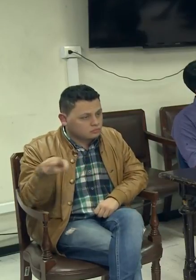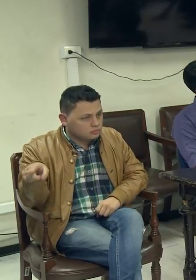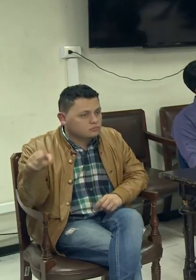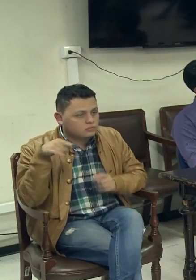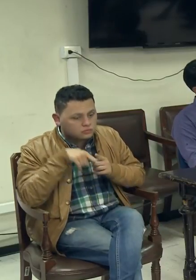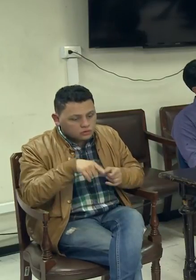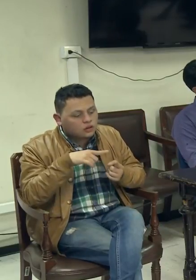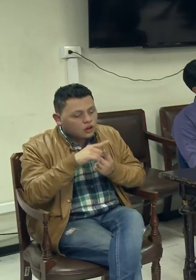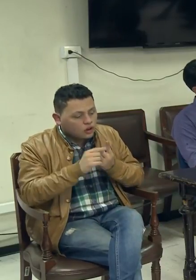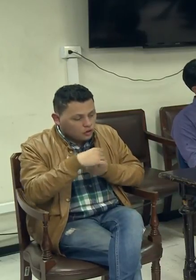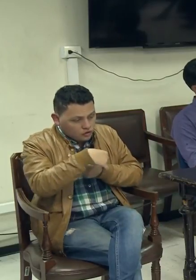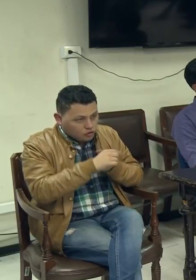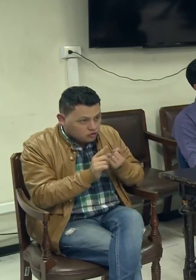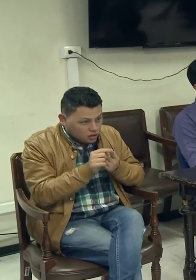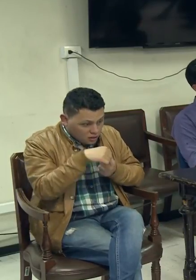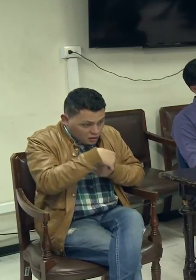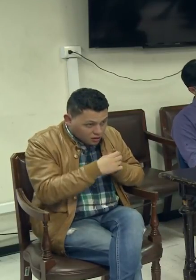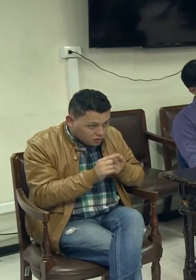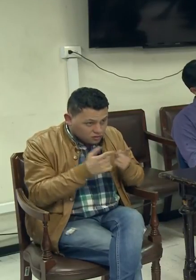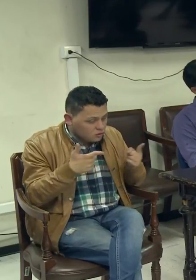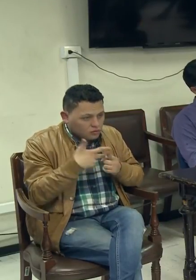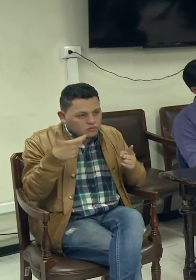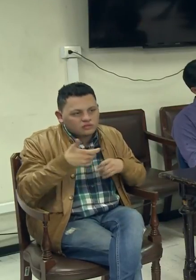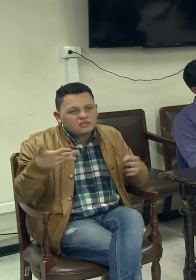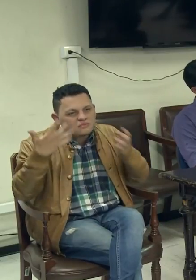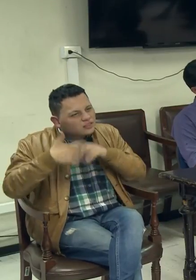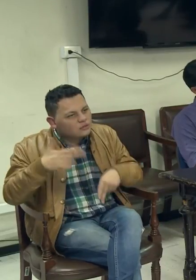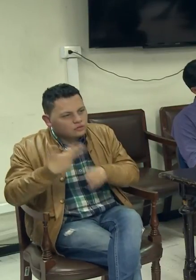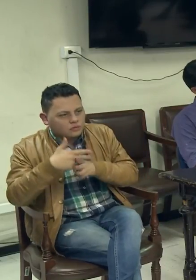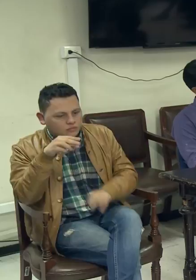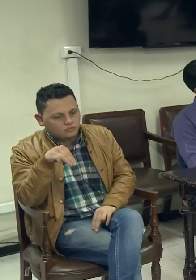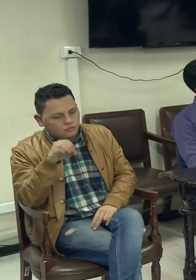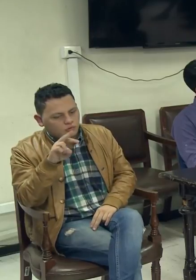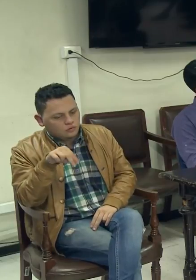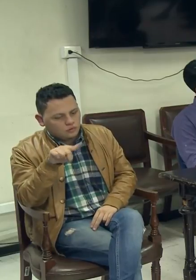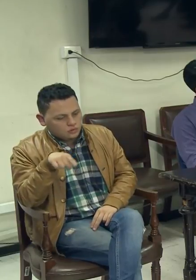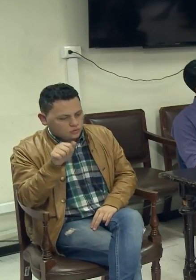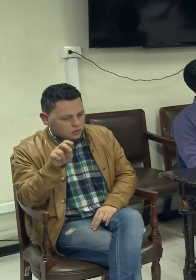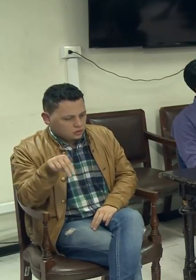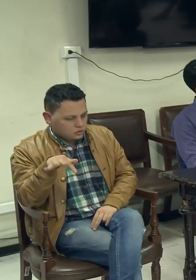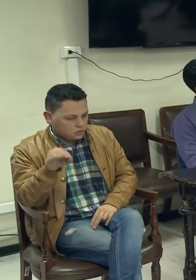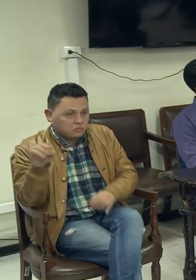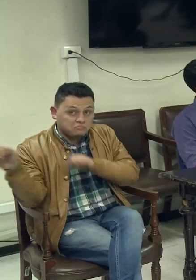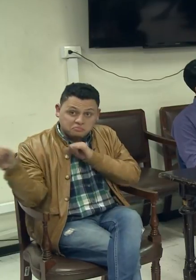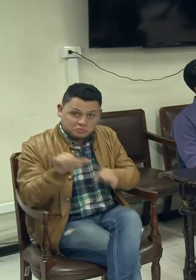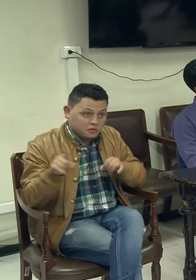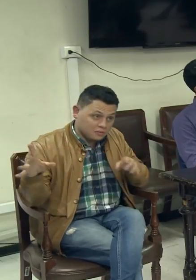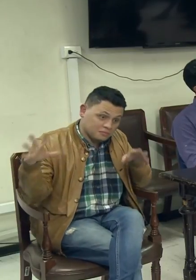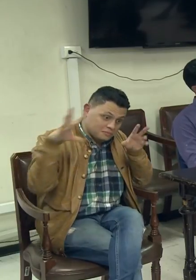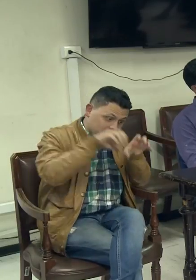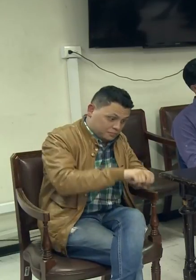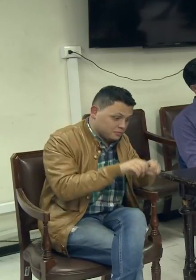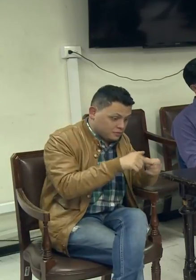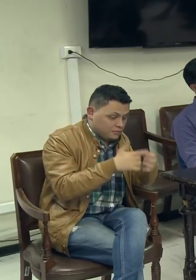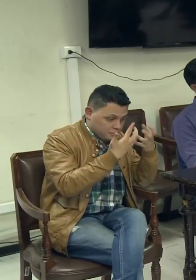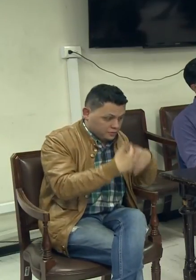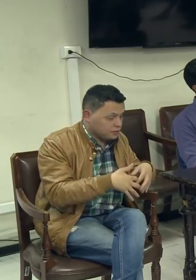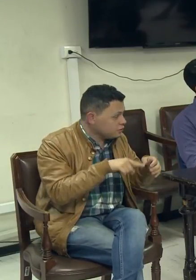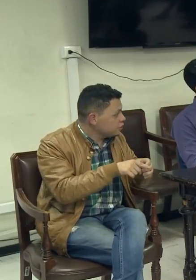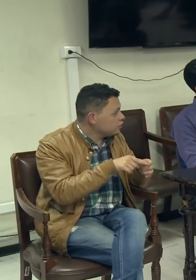soya transgénica. De Monsanto, pues. El mismo Monsanto que aquí está logrando que las